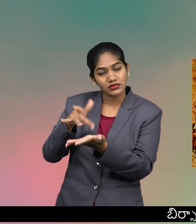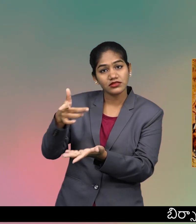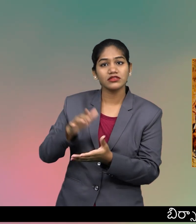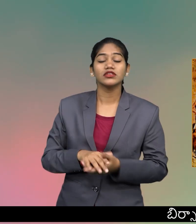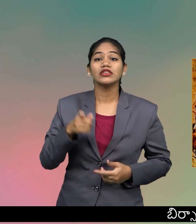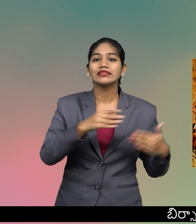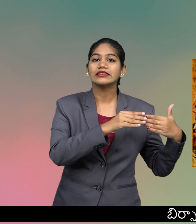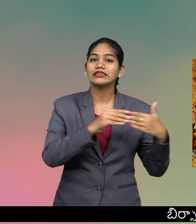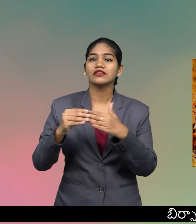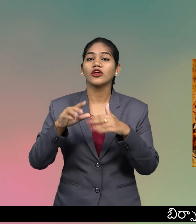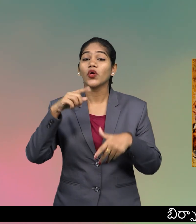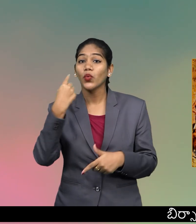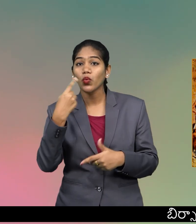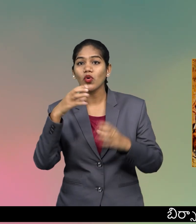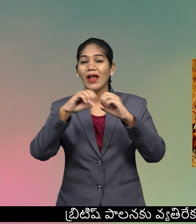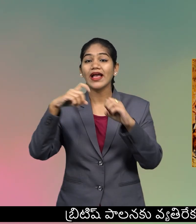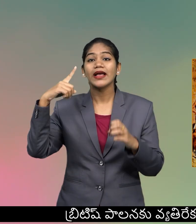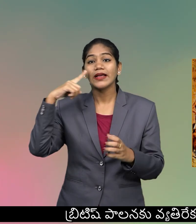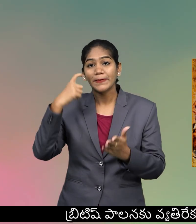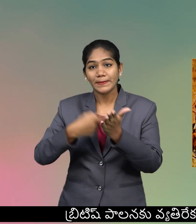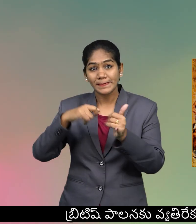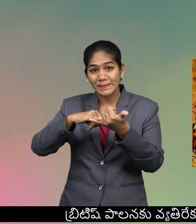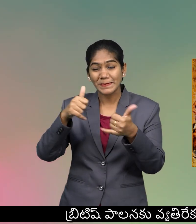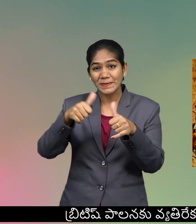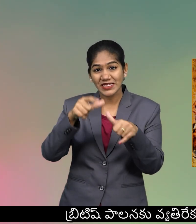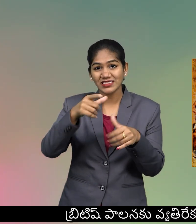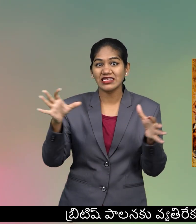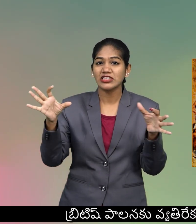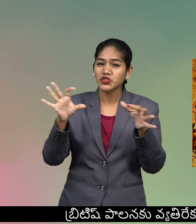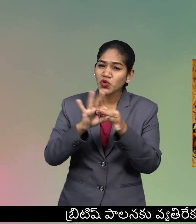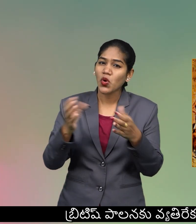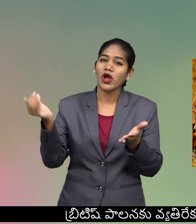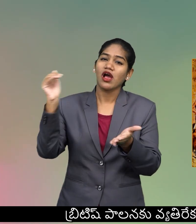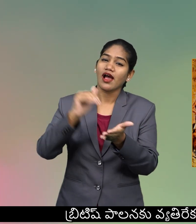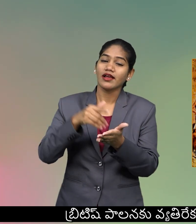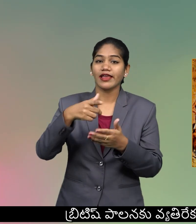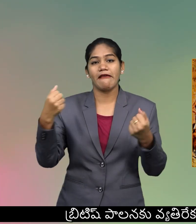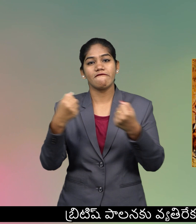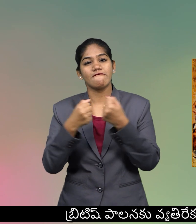బిర్సా నేతృత్వంలో బ్రిటిష్ పాలనకు వ్యతిరేకంగా పోరాడేందుకు కలిసిపోయారు.